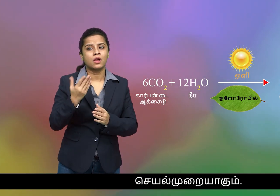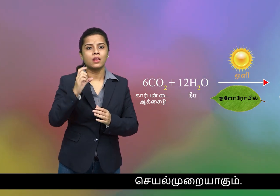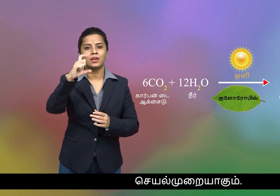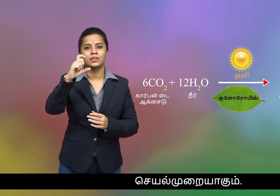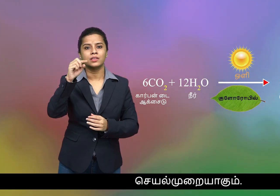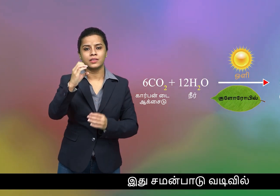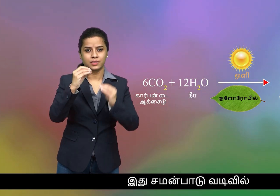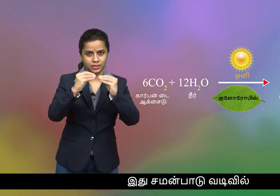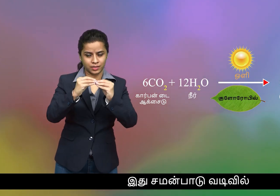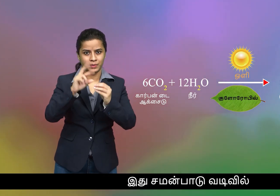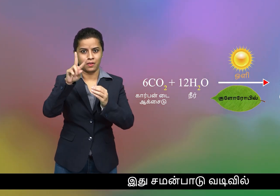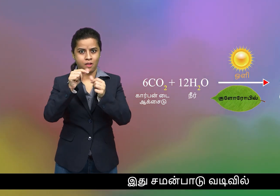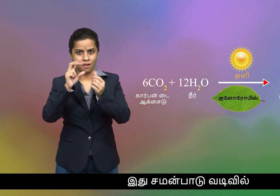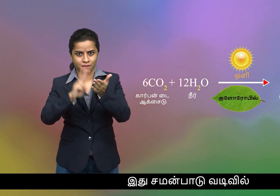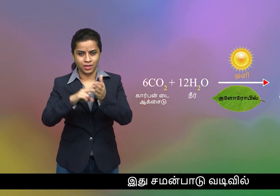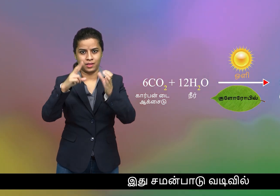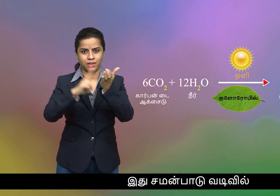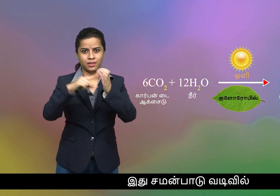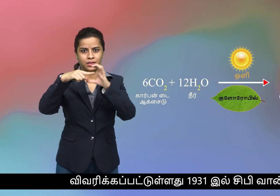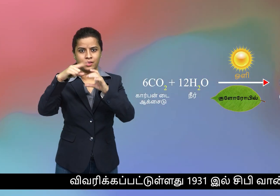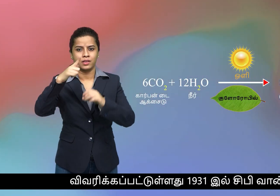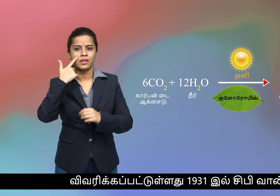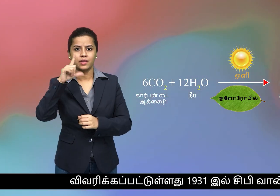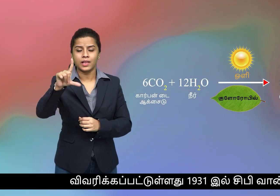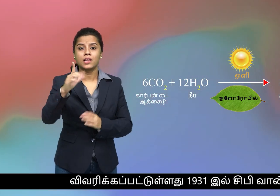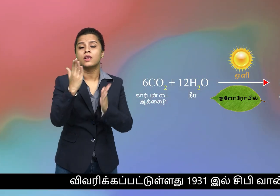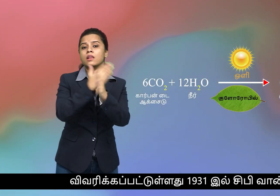செயல்முறையாகும். இது சமன்பாடு வடிவில் விவரிக்கப்பட்டுள்ளது.